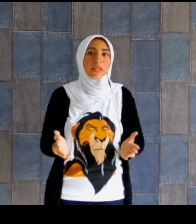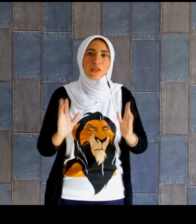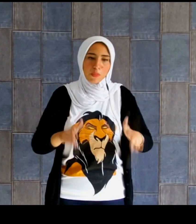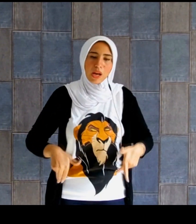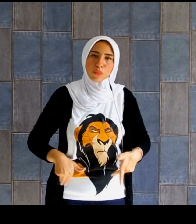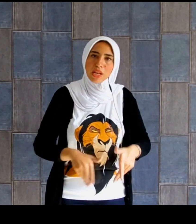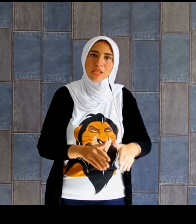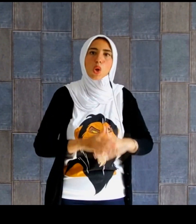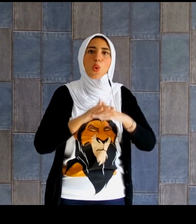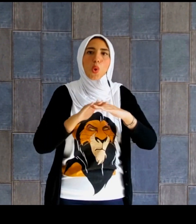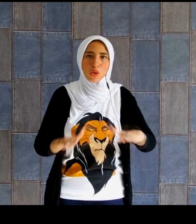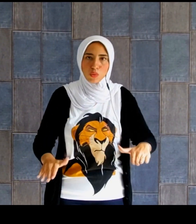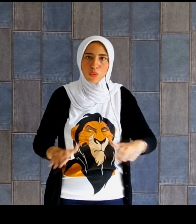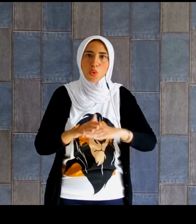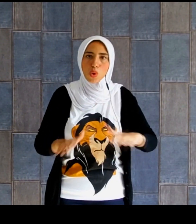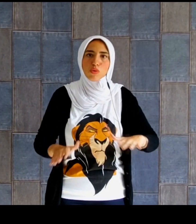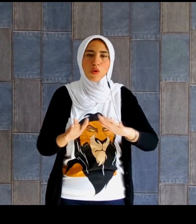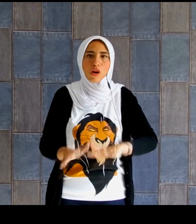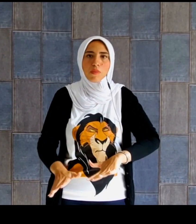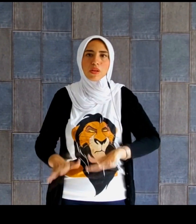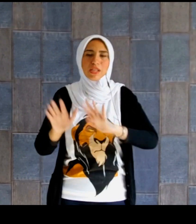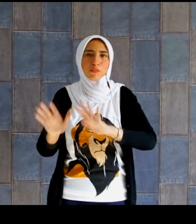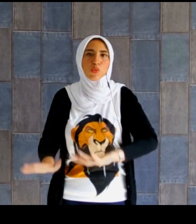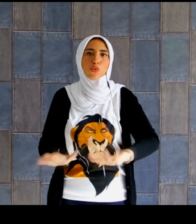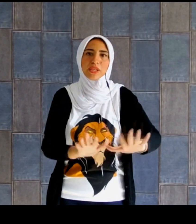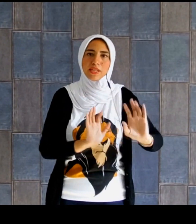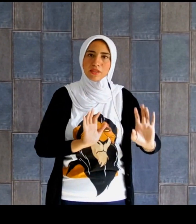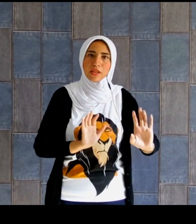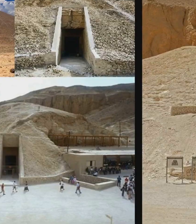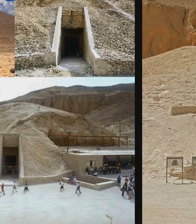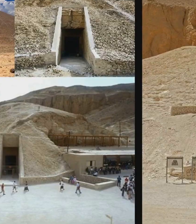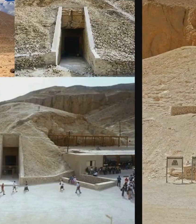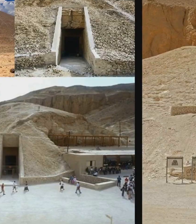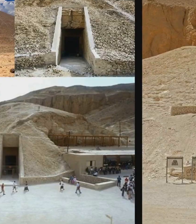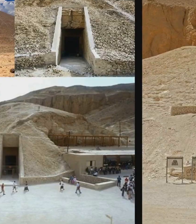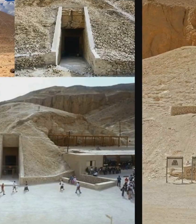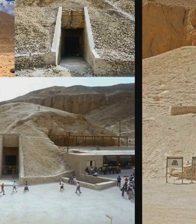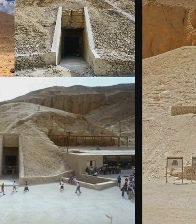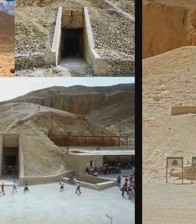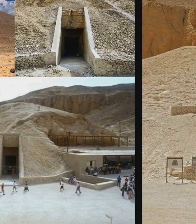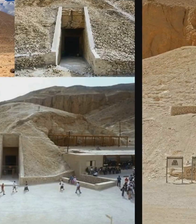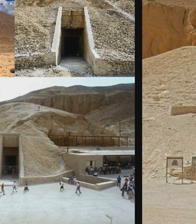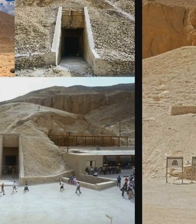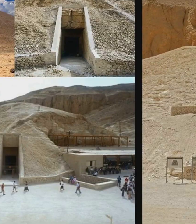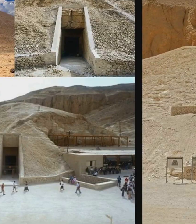الملكات عبارة عن وادي كله كله مقابر لملوك وملكات لو بصيت على البوابة بتاعت المقبرة هتلاقي البوابة